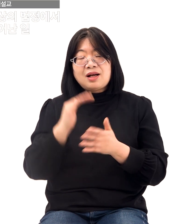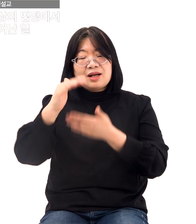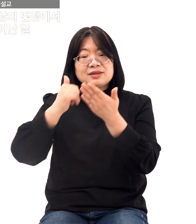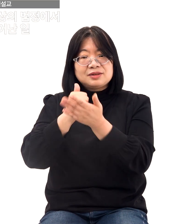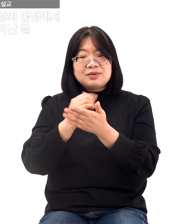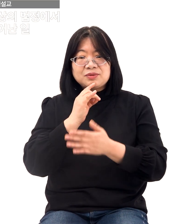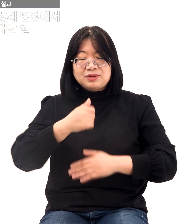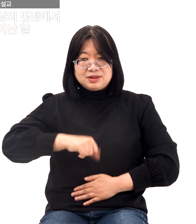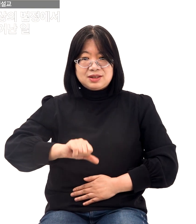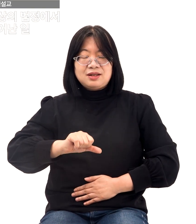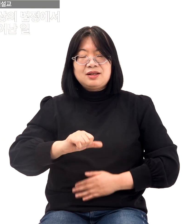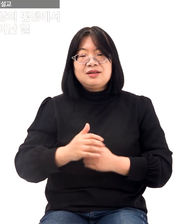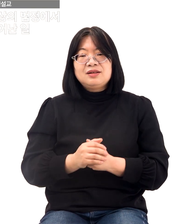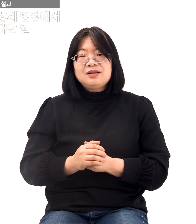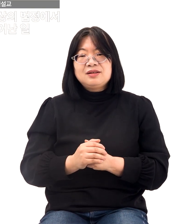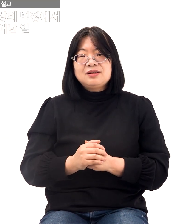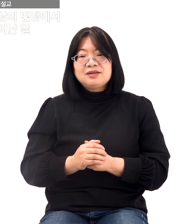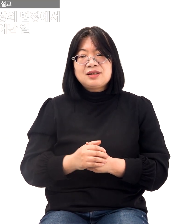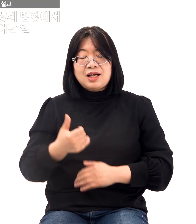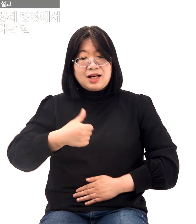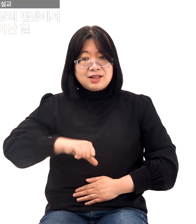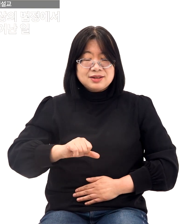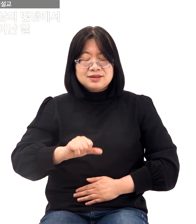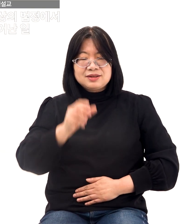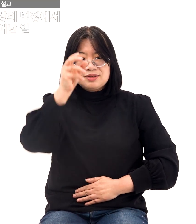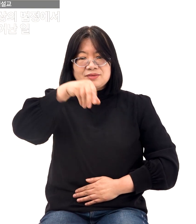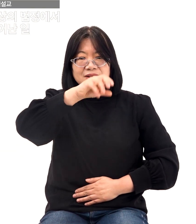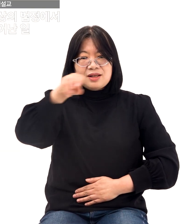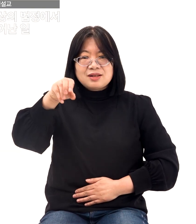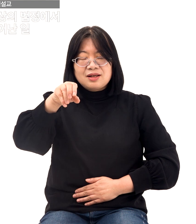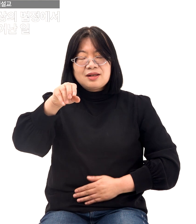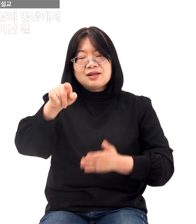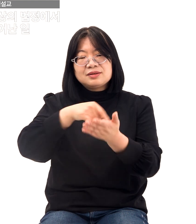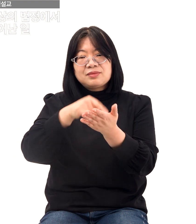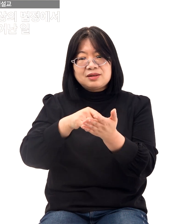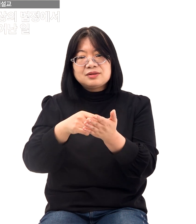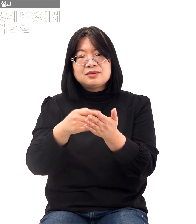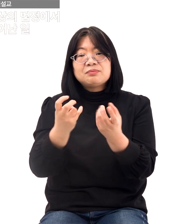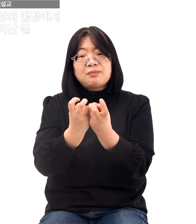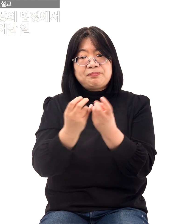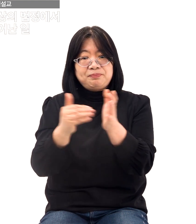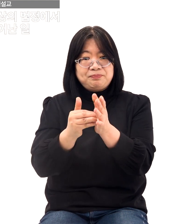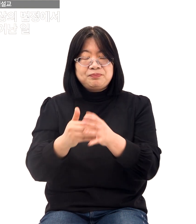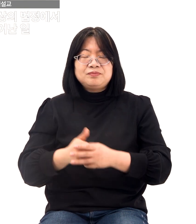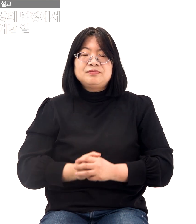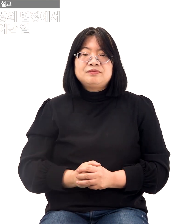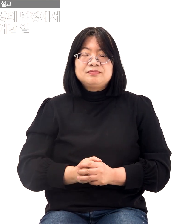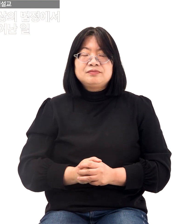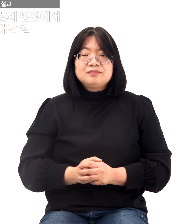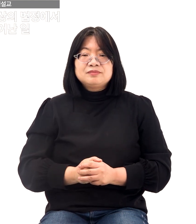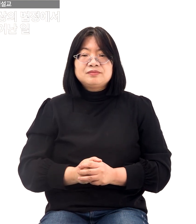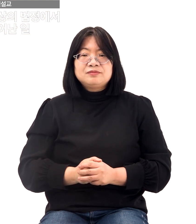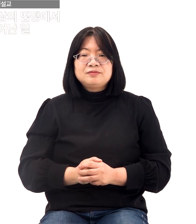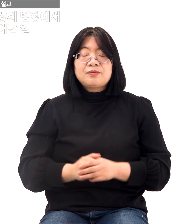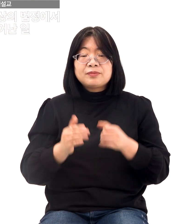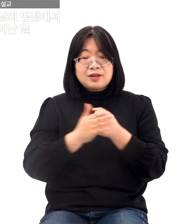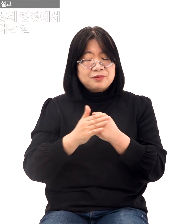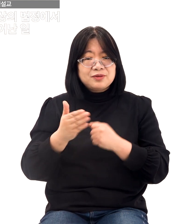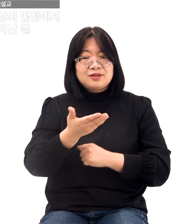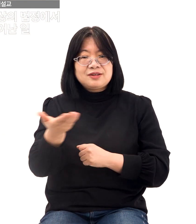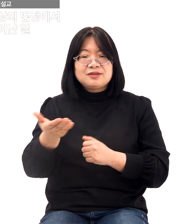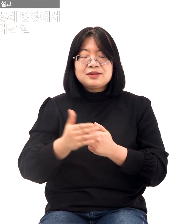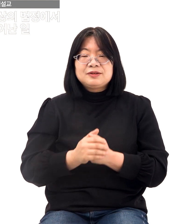하나님의 독생자이신 아드님을 십자가에 지불하시는 방식이었어요. 그러니까